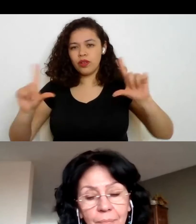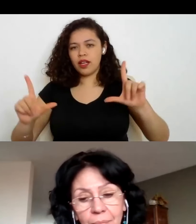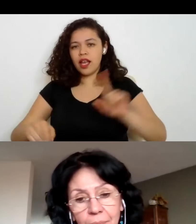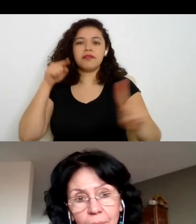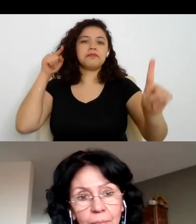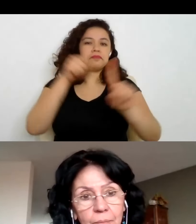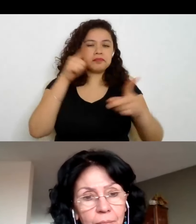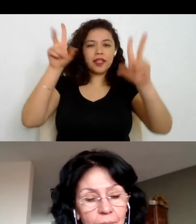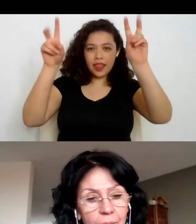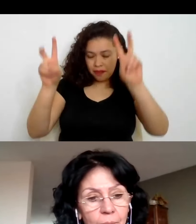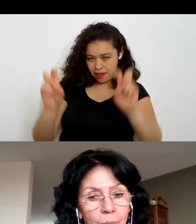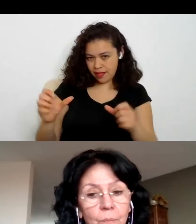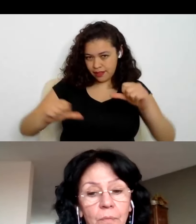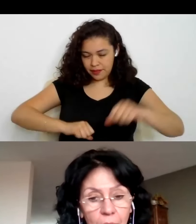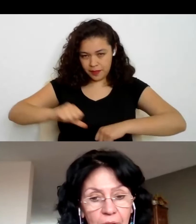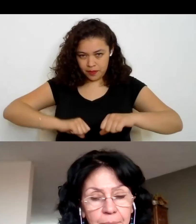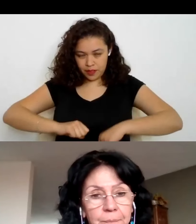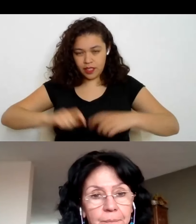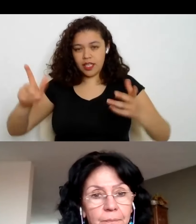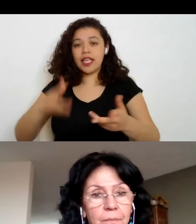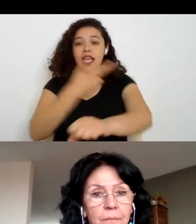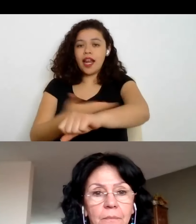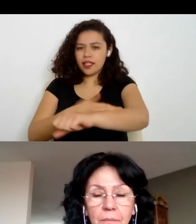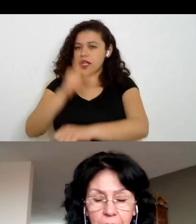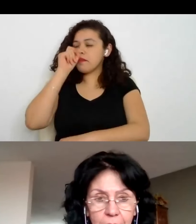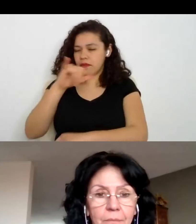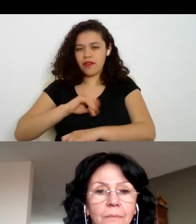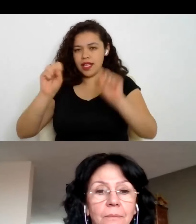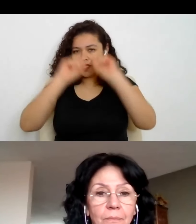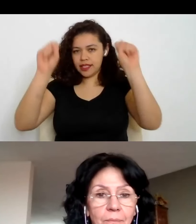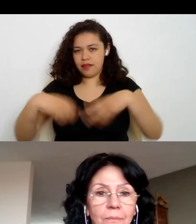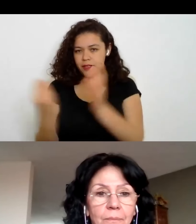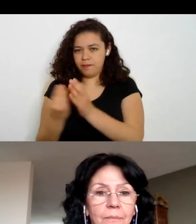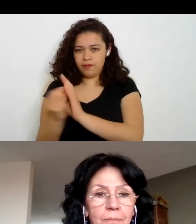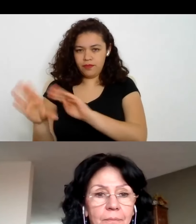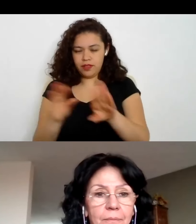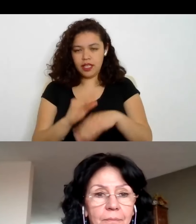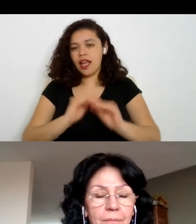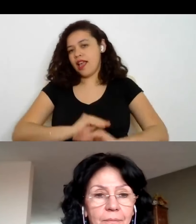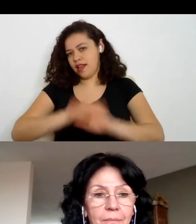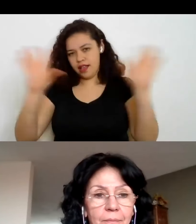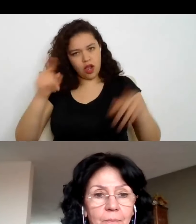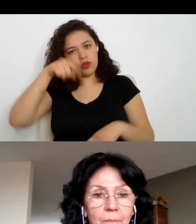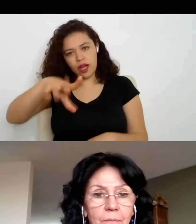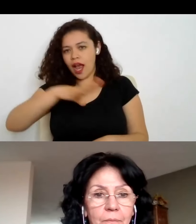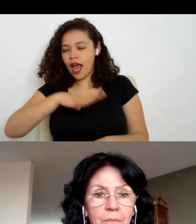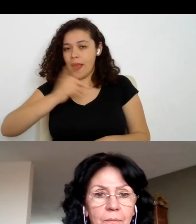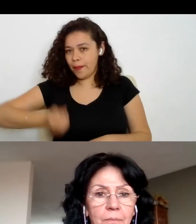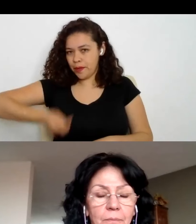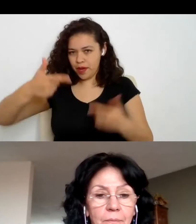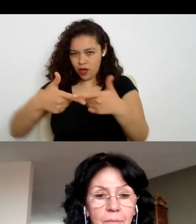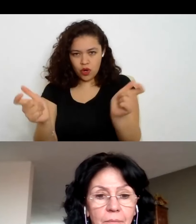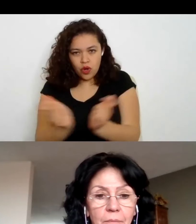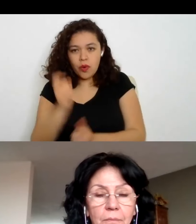los contenidos de dichas actividades, y el registro sería igual a través del sistema de capacitación. Obvio, ustedes, por ser el primer grupo que entró